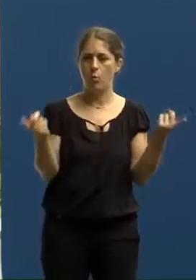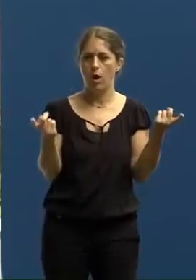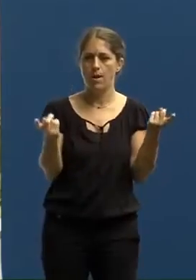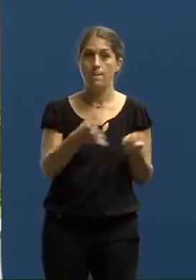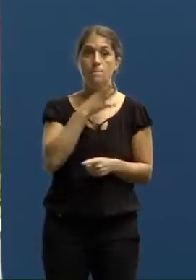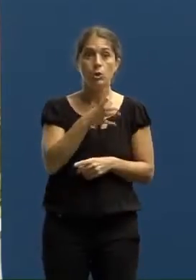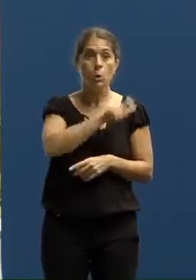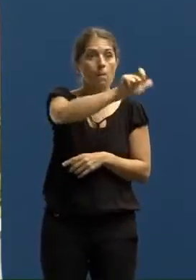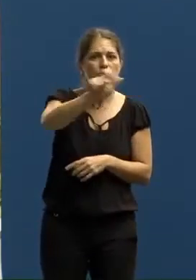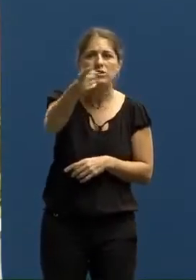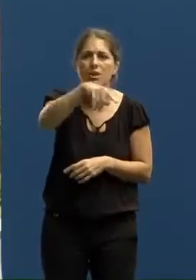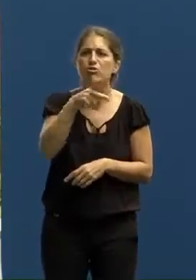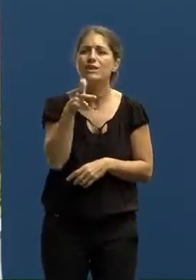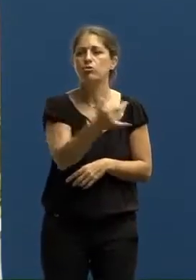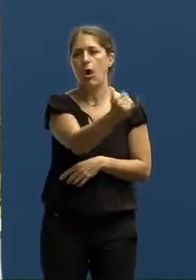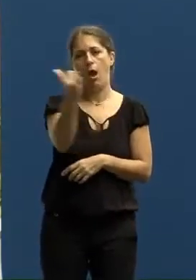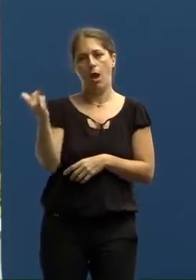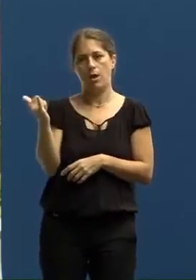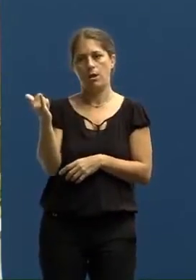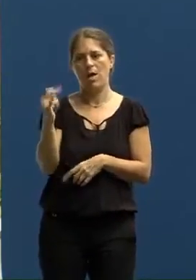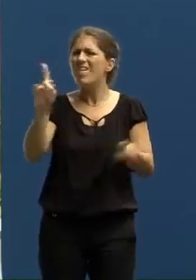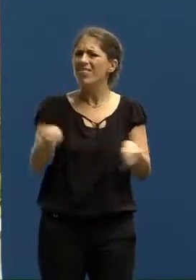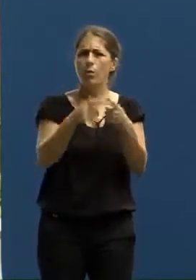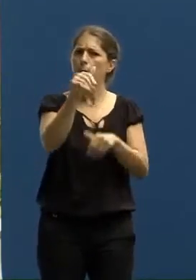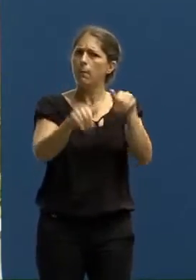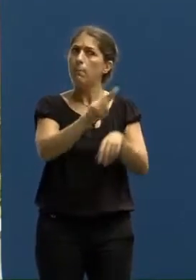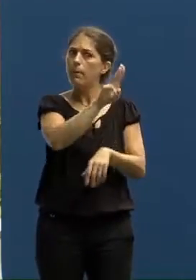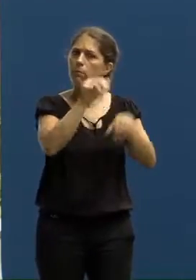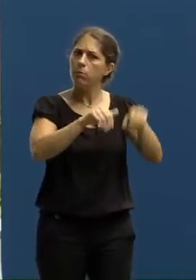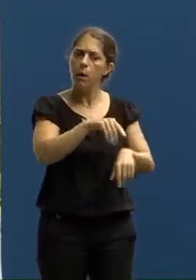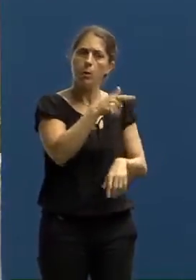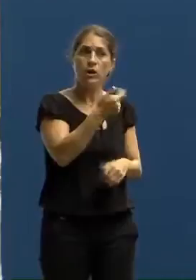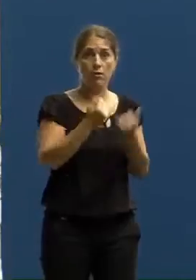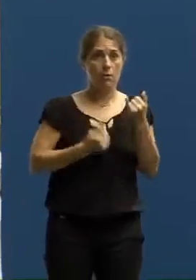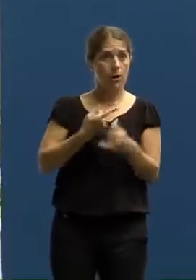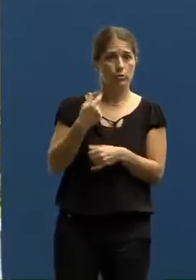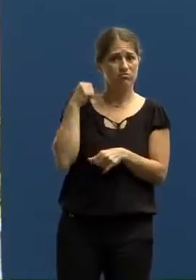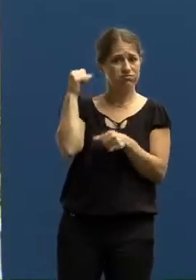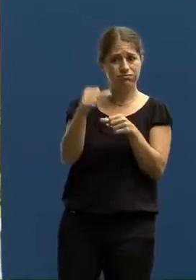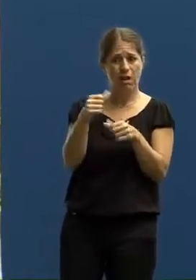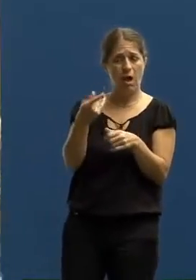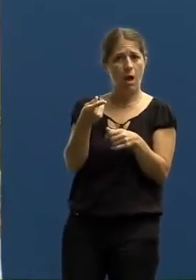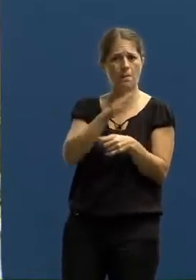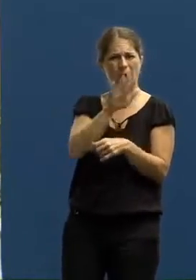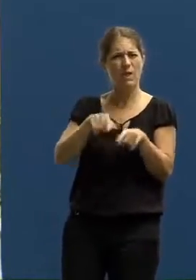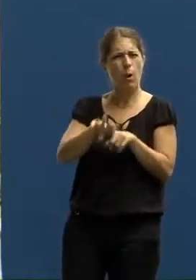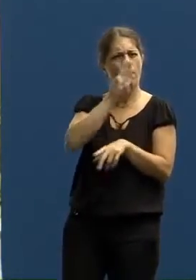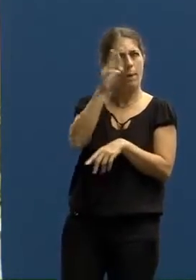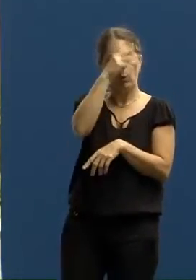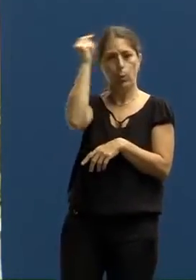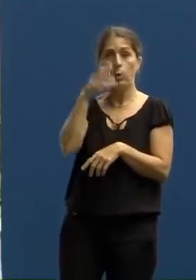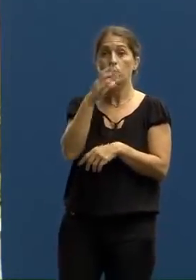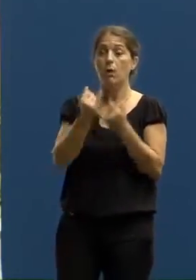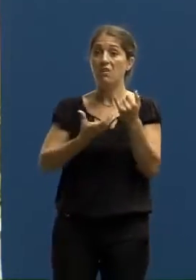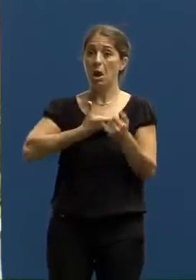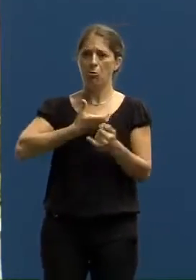a xente ten dereitos ainda que non vote o Partido Popular, ainda que parece que o Partido Popular esquenzou isto nos últimos anos, discriminando os concellos que non